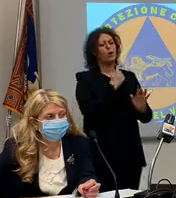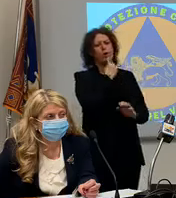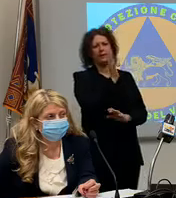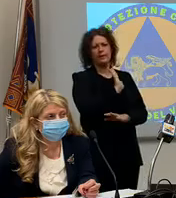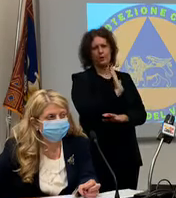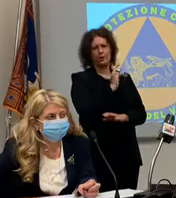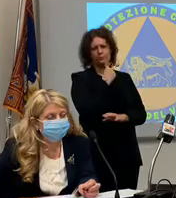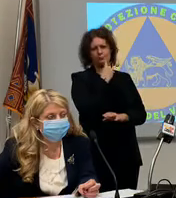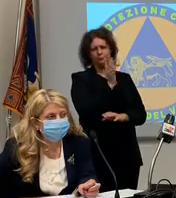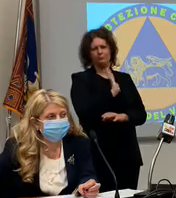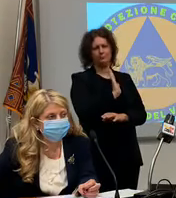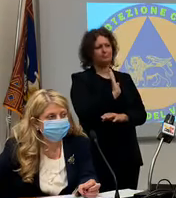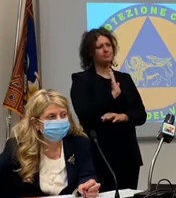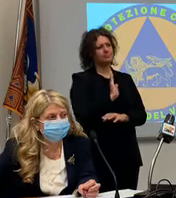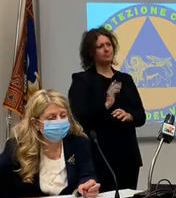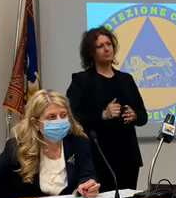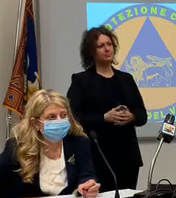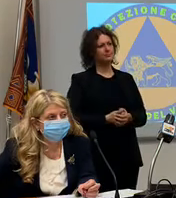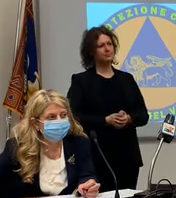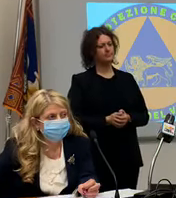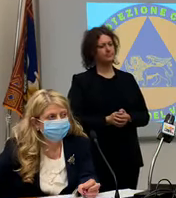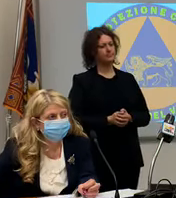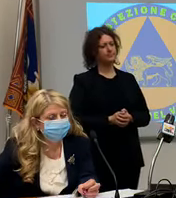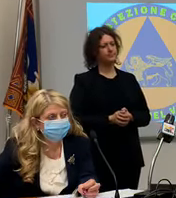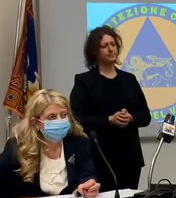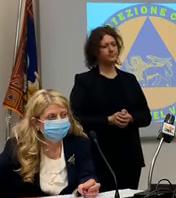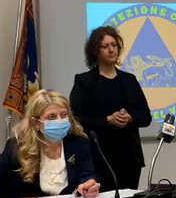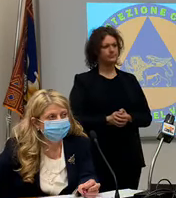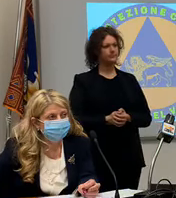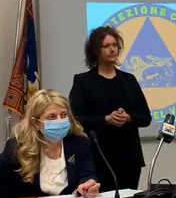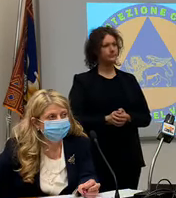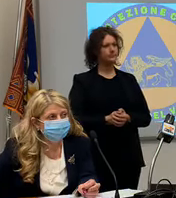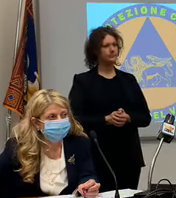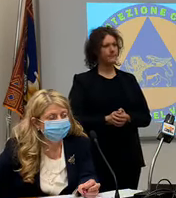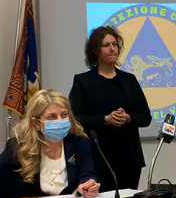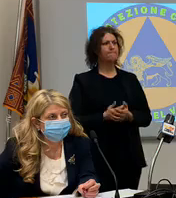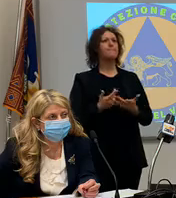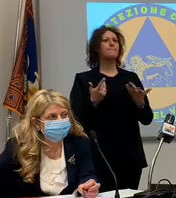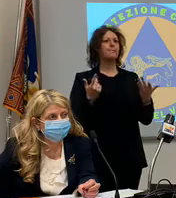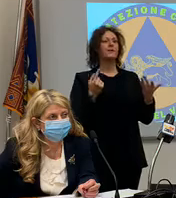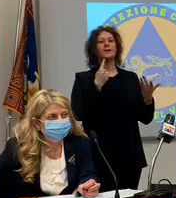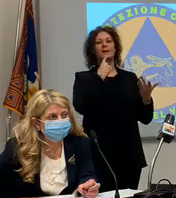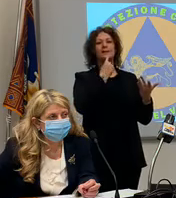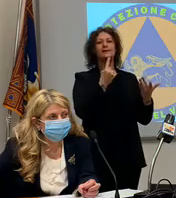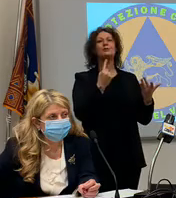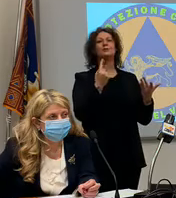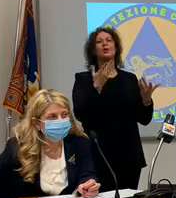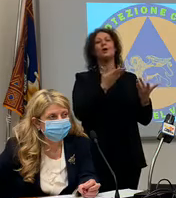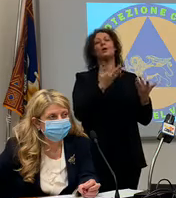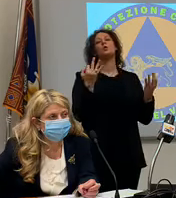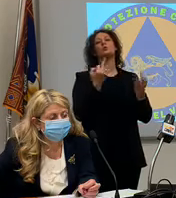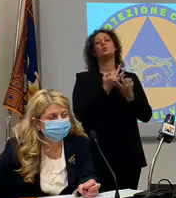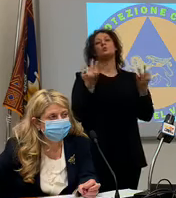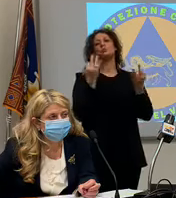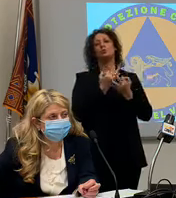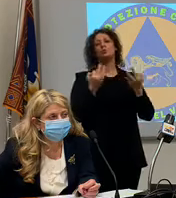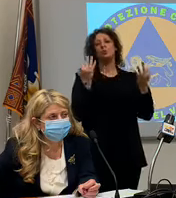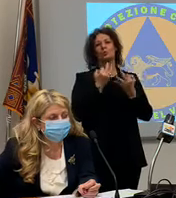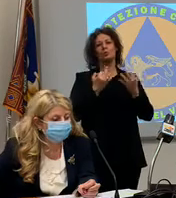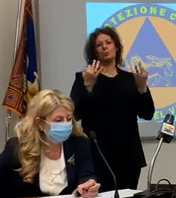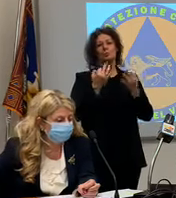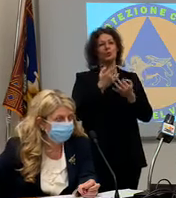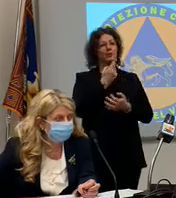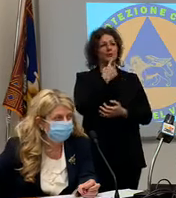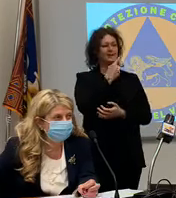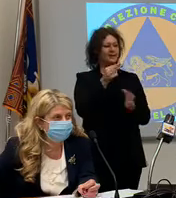eh viene da dire che certamente lei ha ragione quando dice fare gli eroi col portafoglio col lavoro col